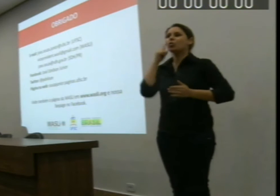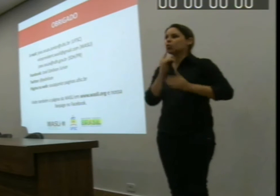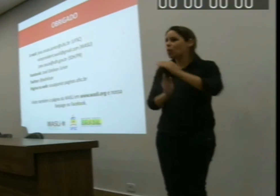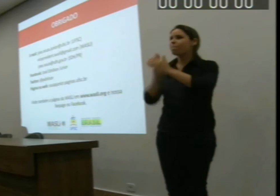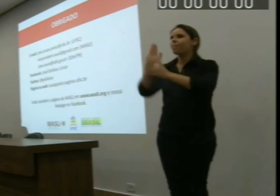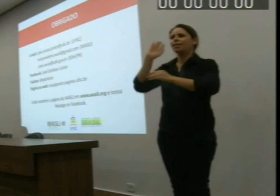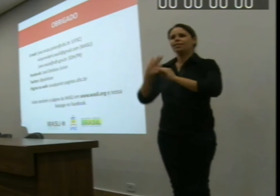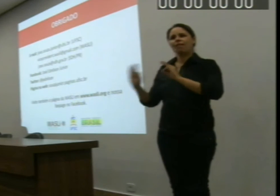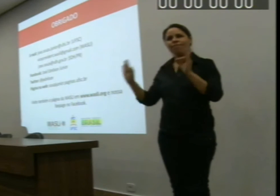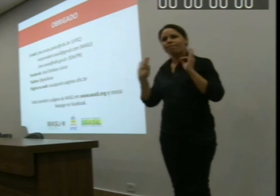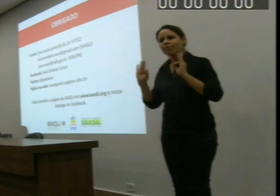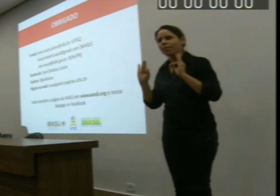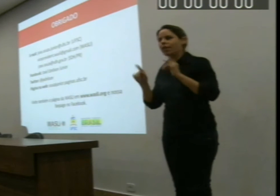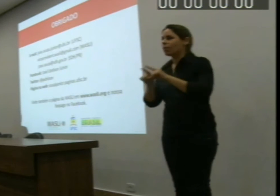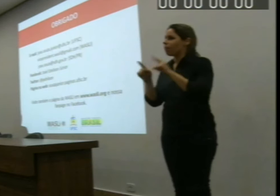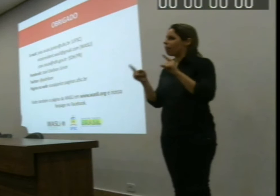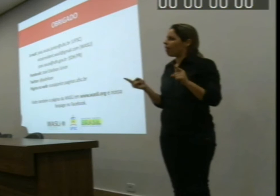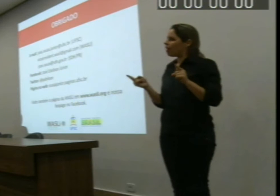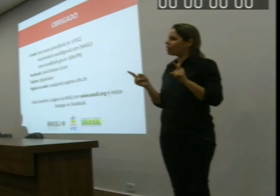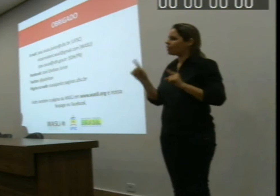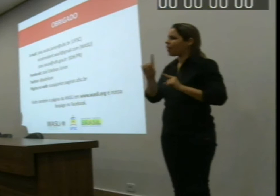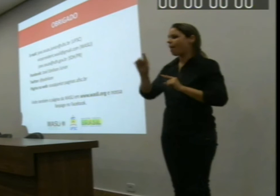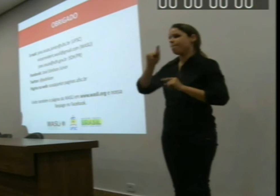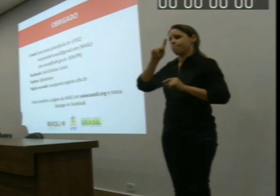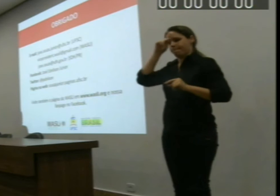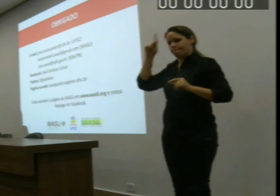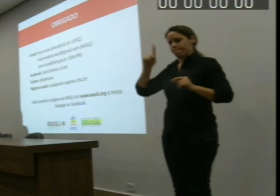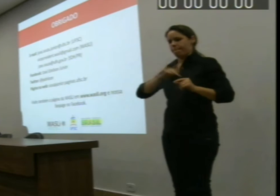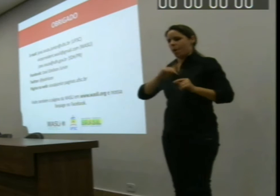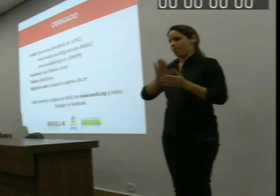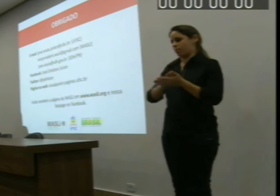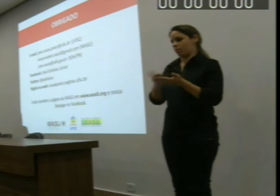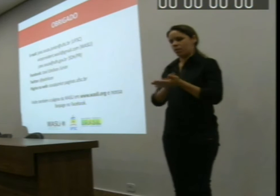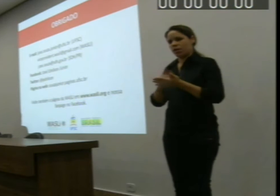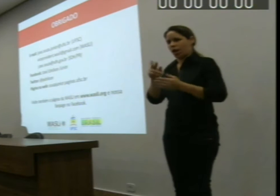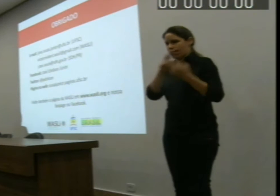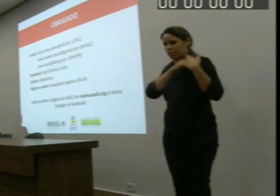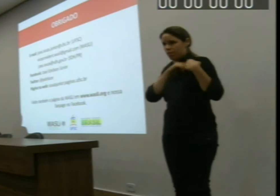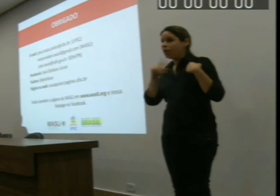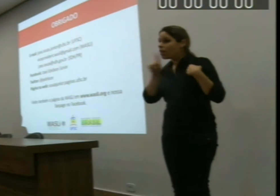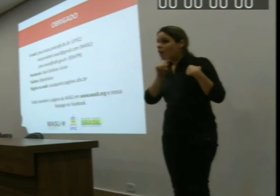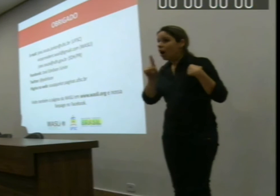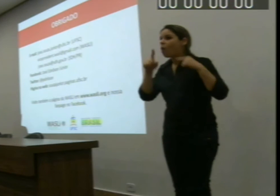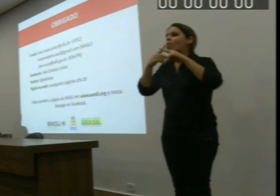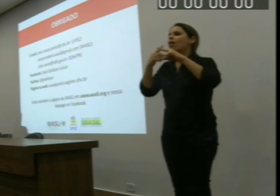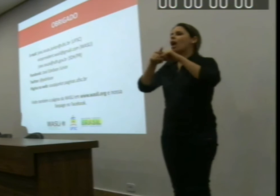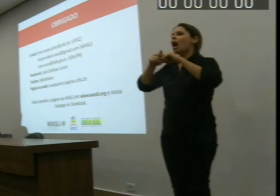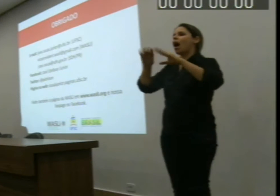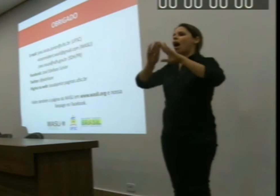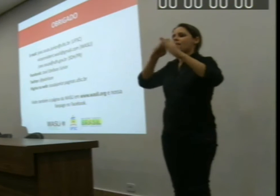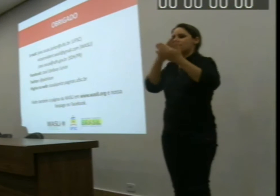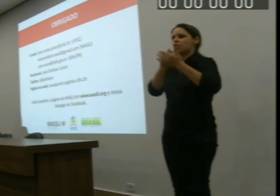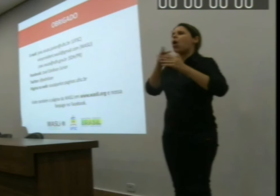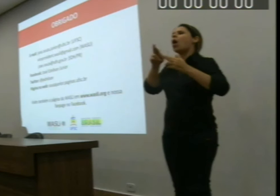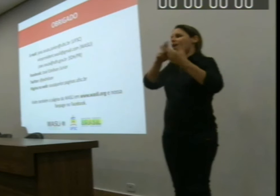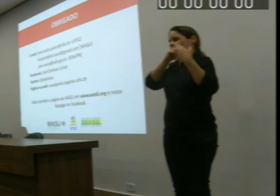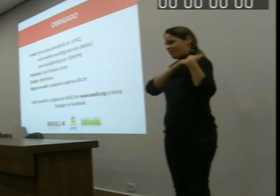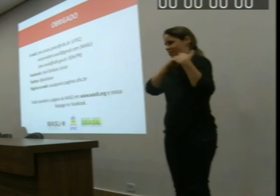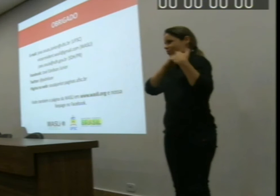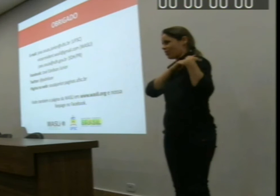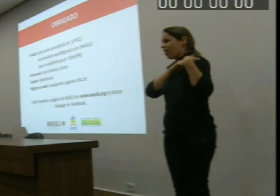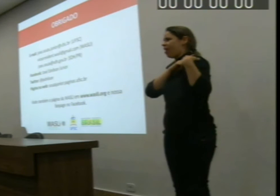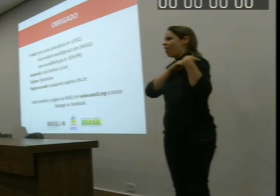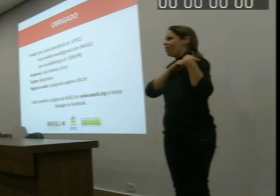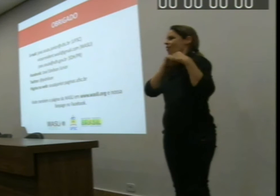por um diretor que mobilizava aquela comunidade de uma maneira e que envolvia os professores e que faziam um trabalho pedagógico na